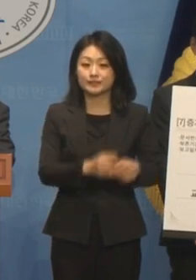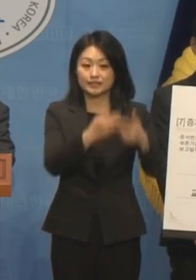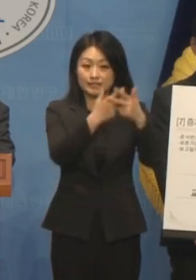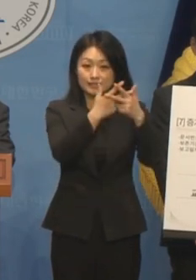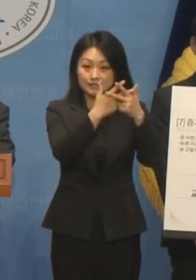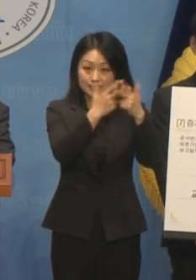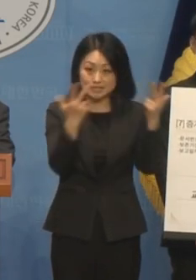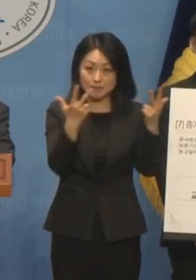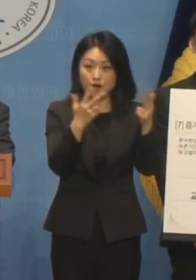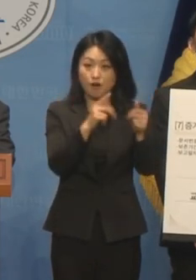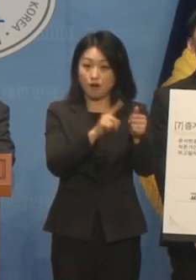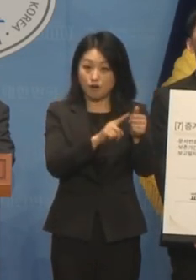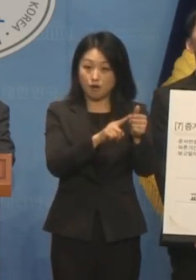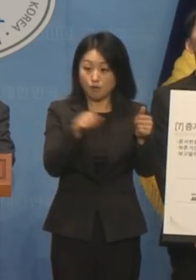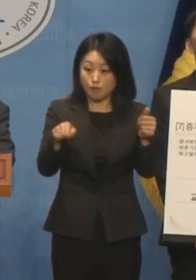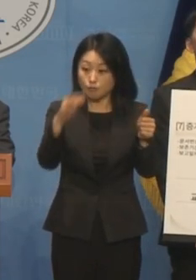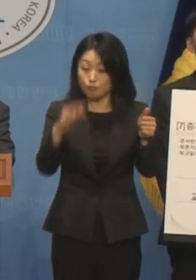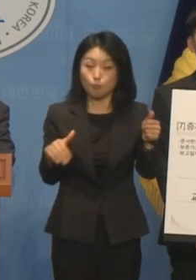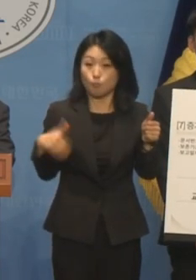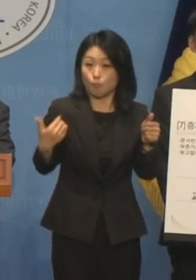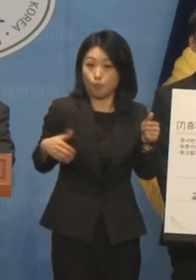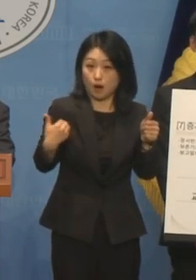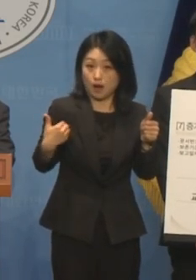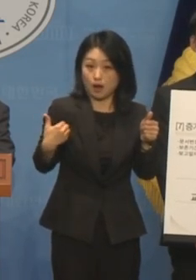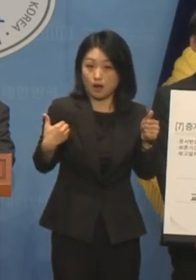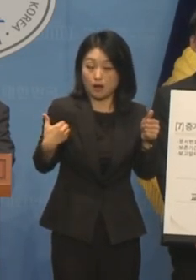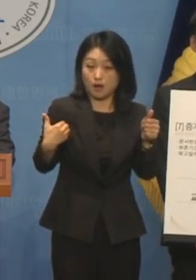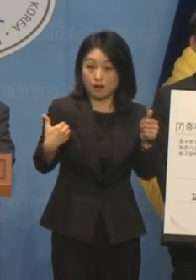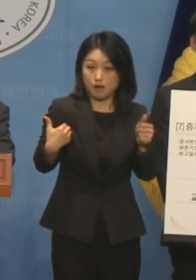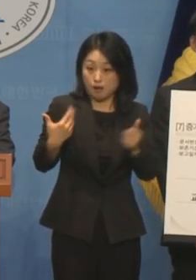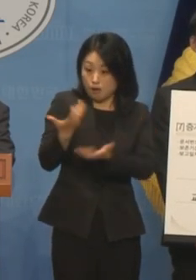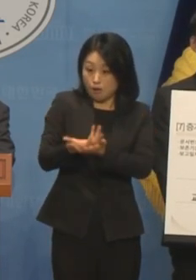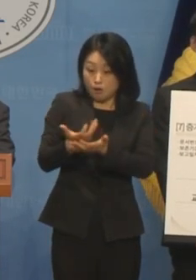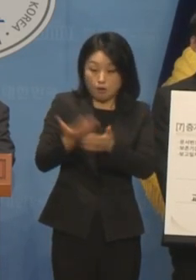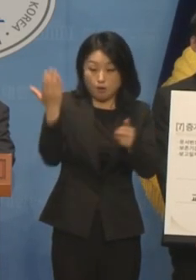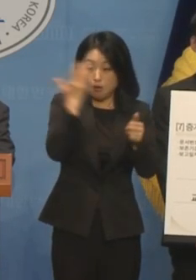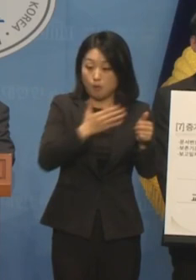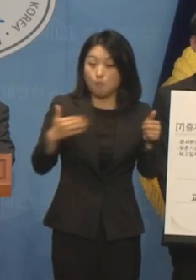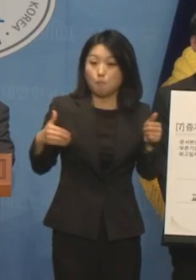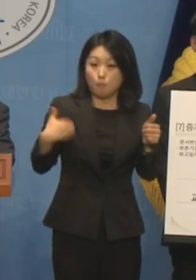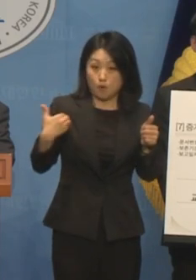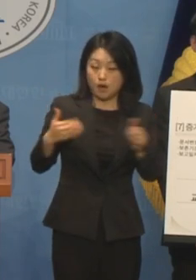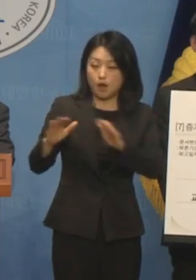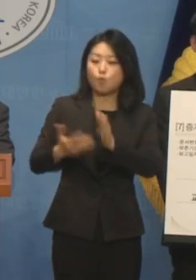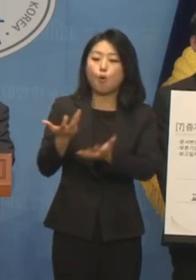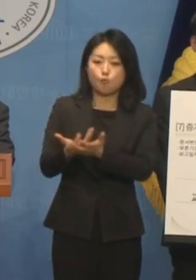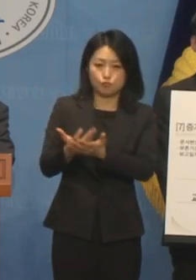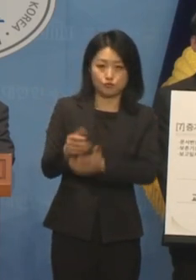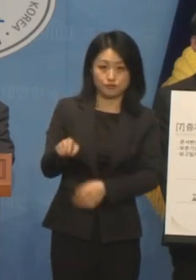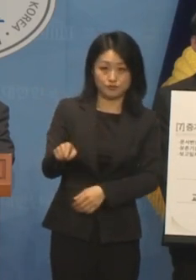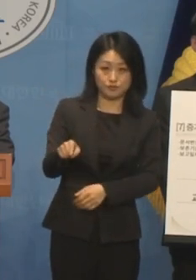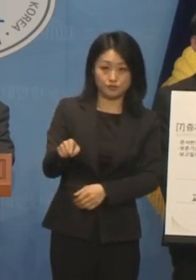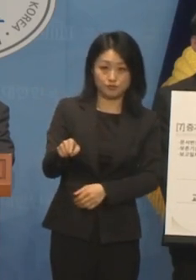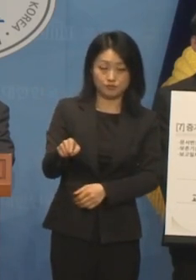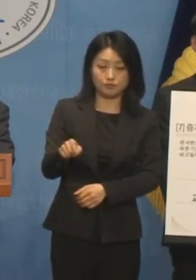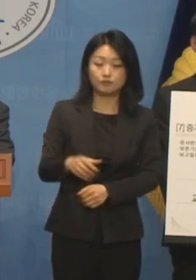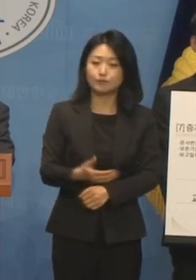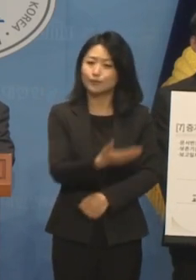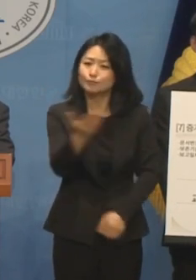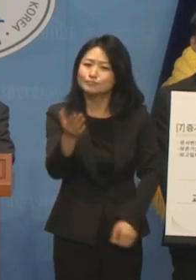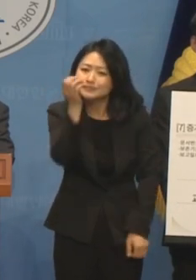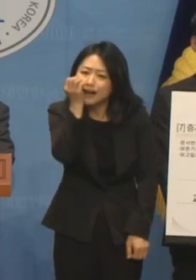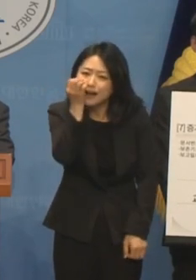인지하지 못했고 아예 존재 자체를 알 수 없는 공문입니다. 이상하지